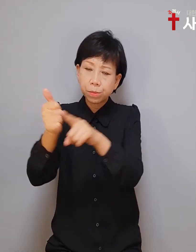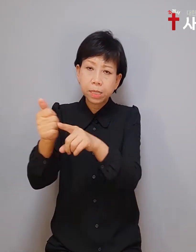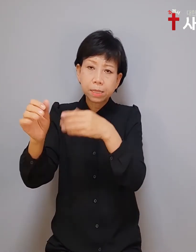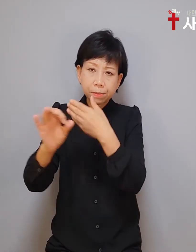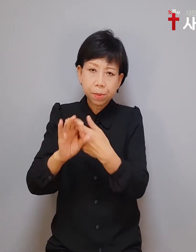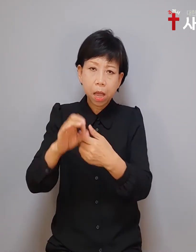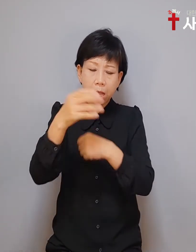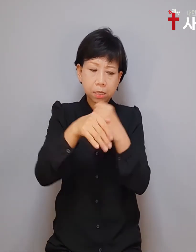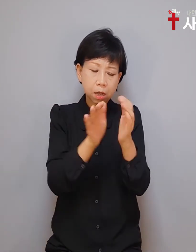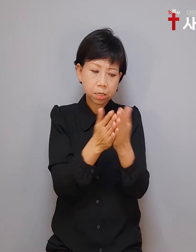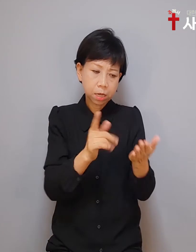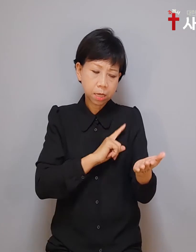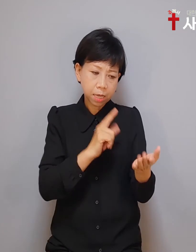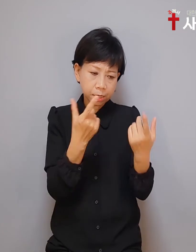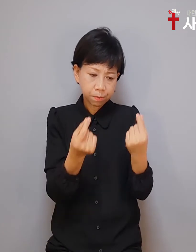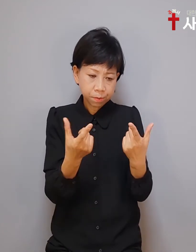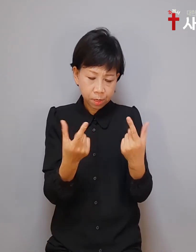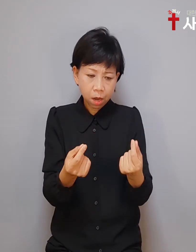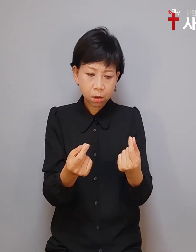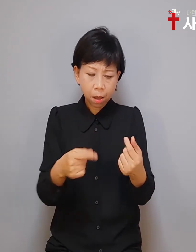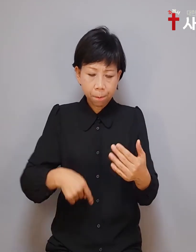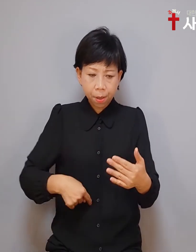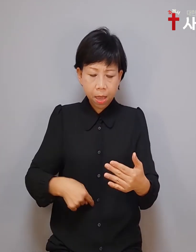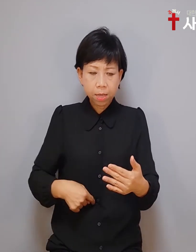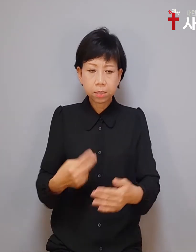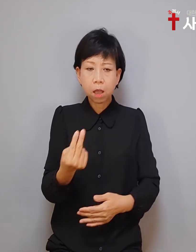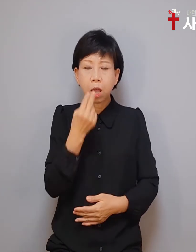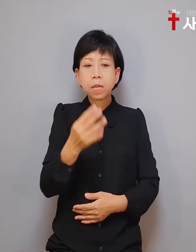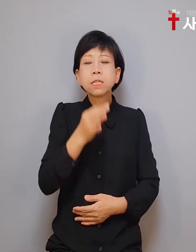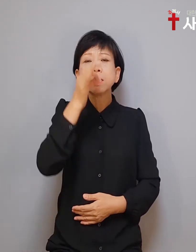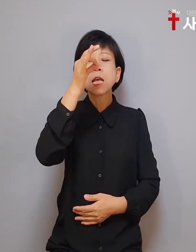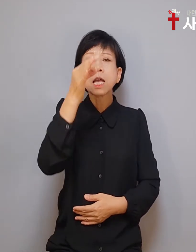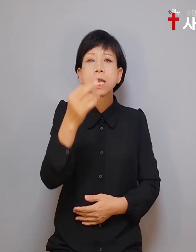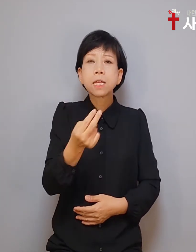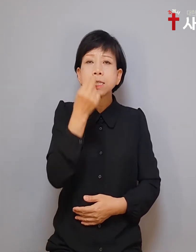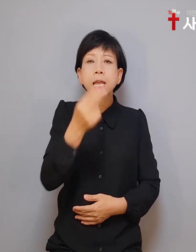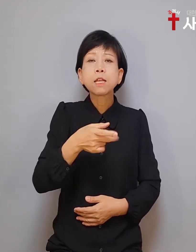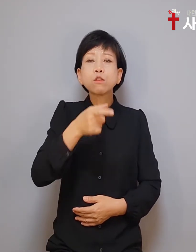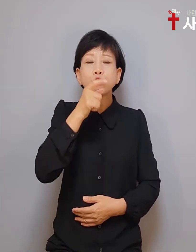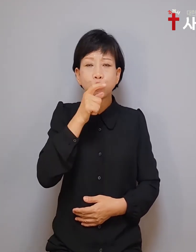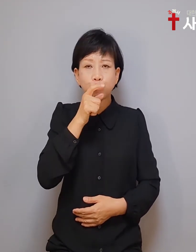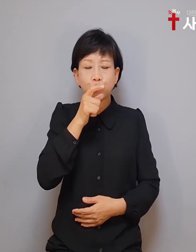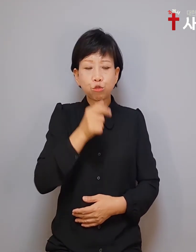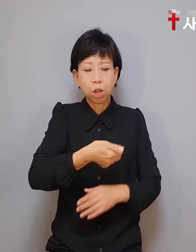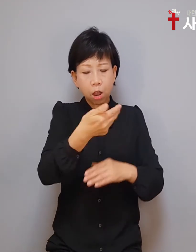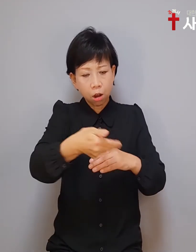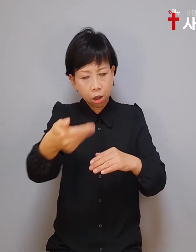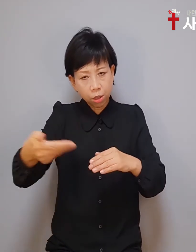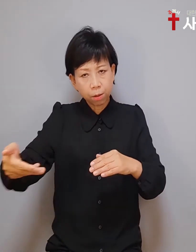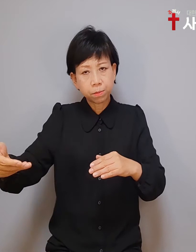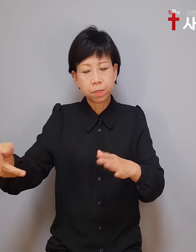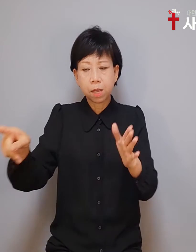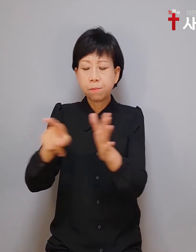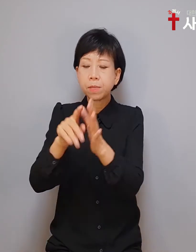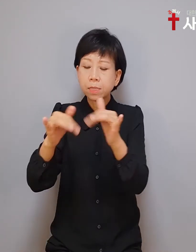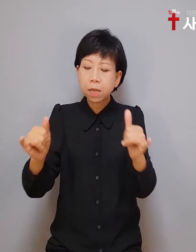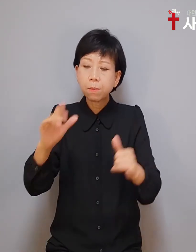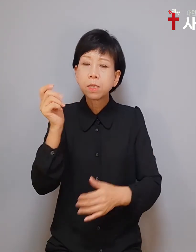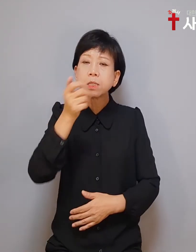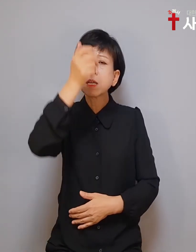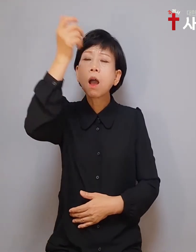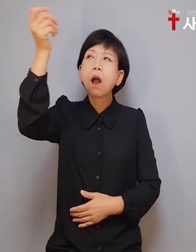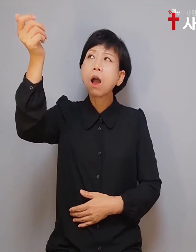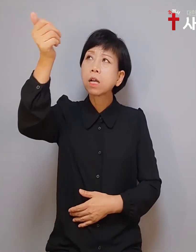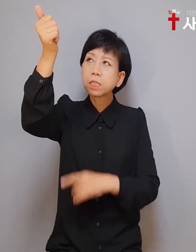그 배에서 생수의 강이 흘러나오리라 하시니 이는 그를 믿는 자들이 받을 성령을